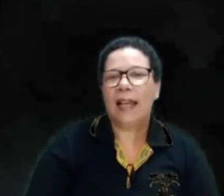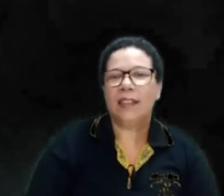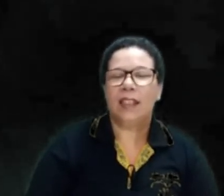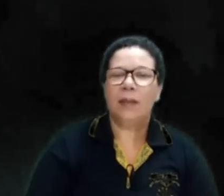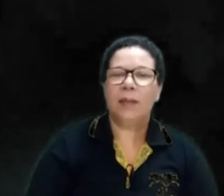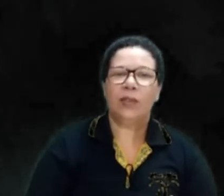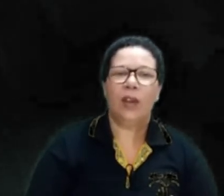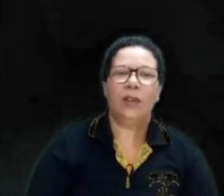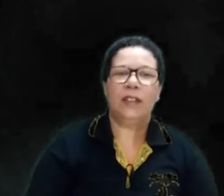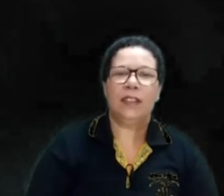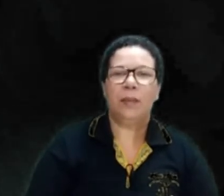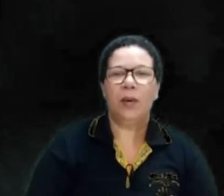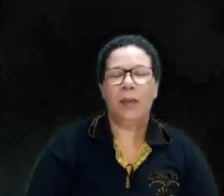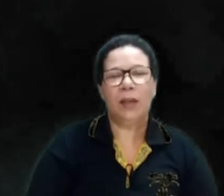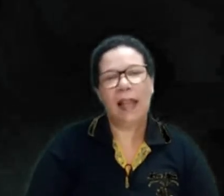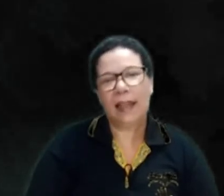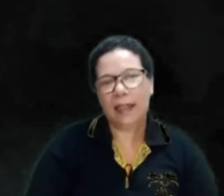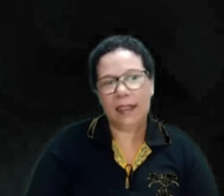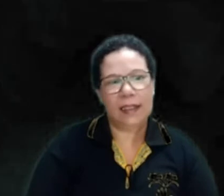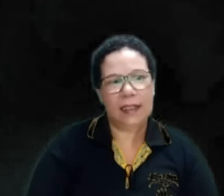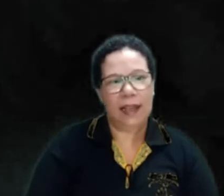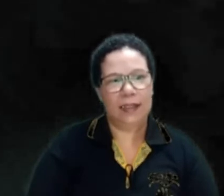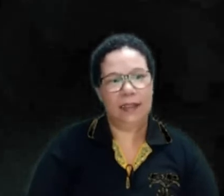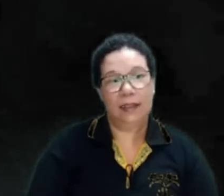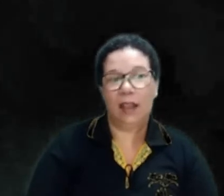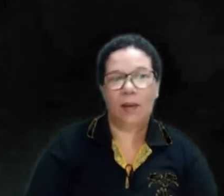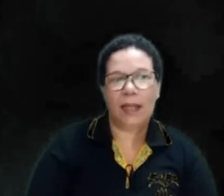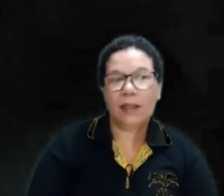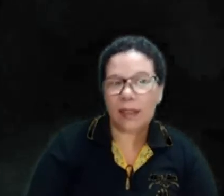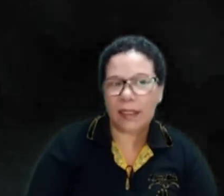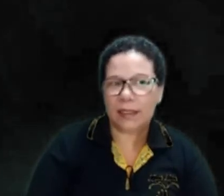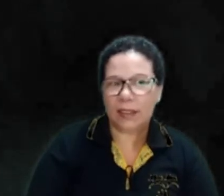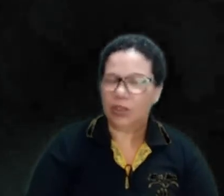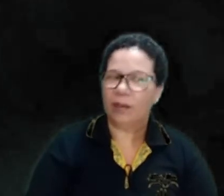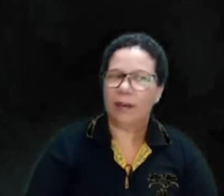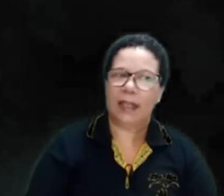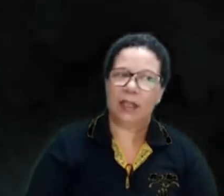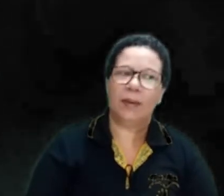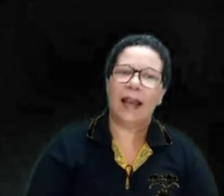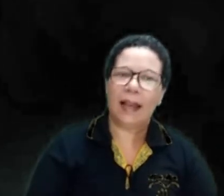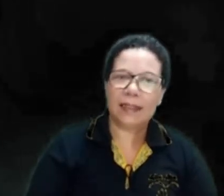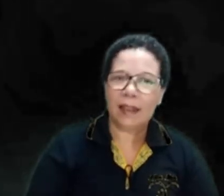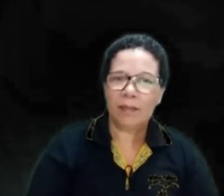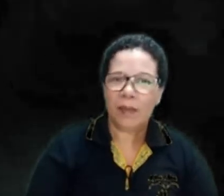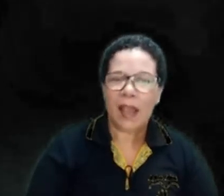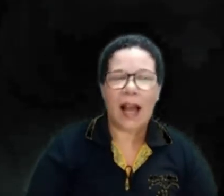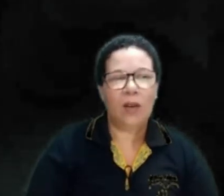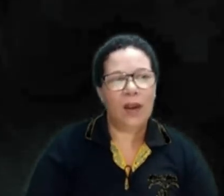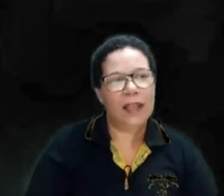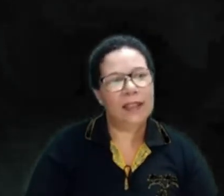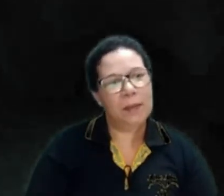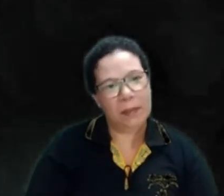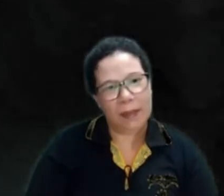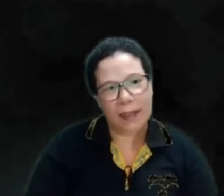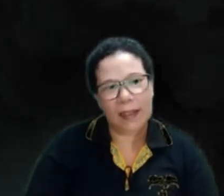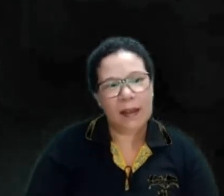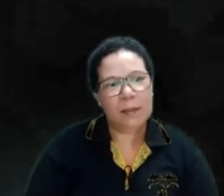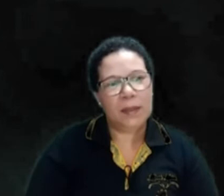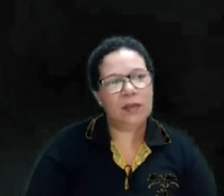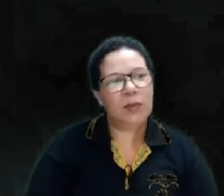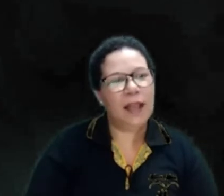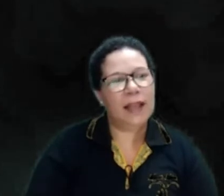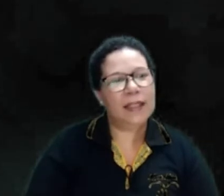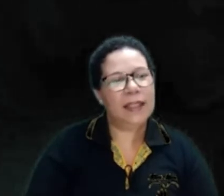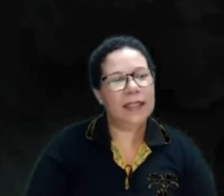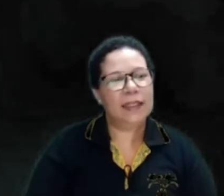de sinais, Libras, foi reconhecida por meio da lei. Aqui tem 4 leis, a gente vai marcar aqui uma errada, a correta é a primeira,